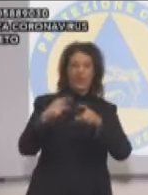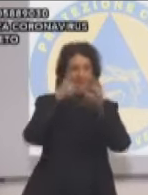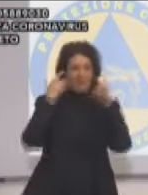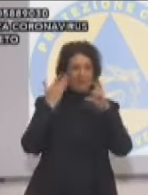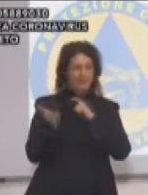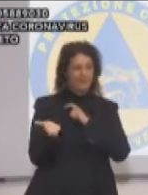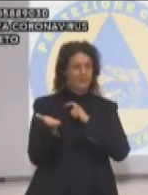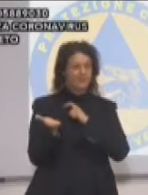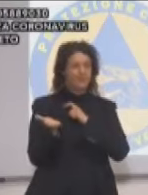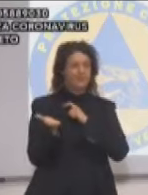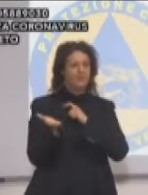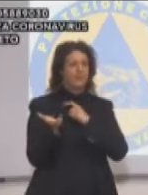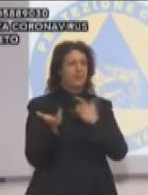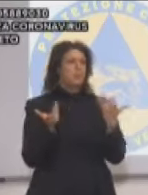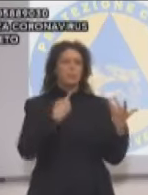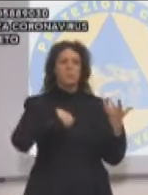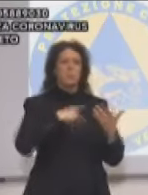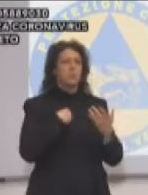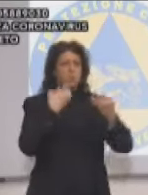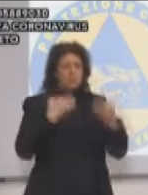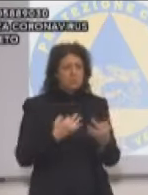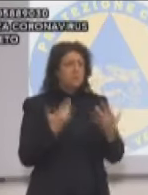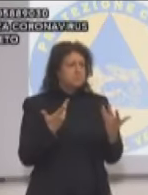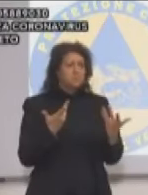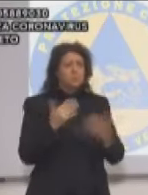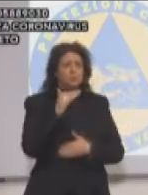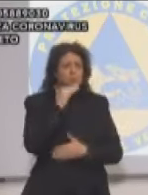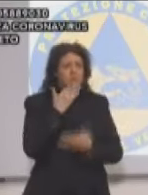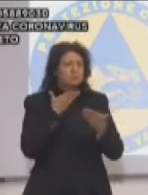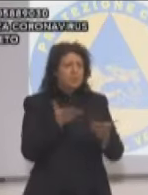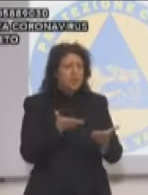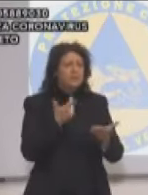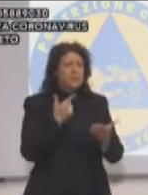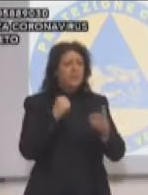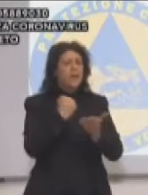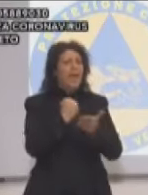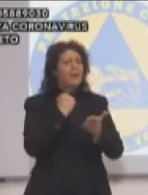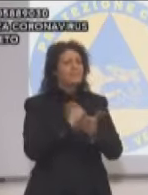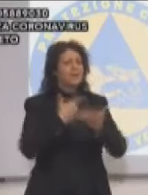noi siamo convinti che questo sia più che sufficiente per garantire la salute di entrambi